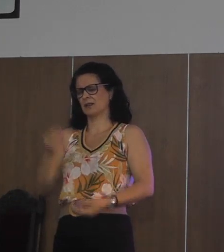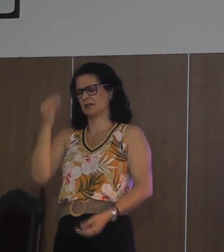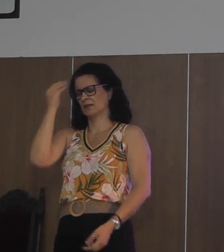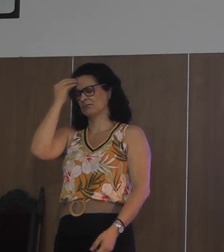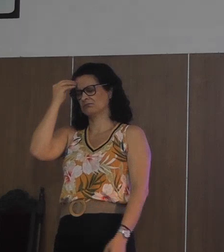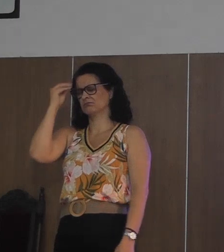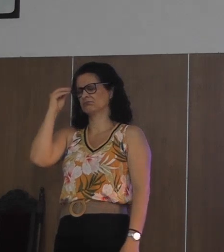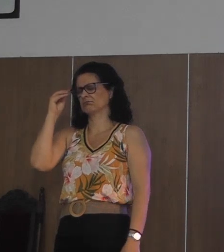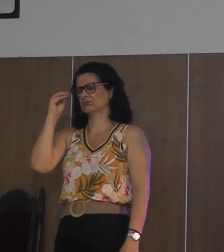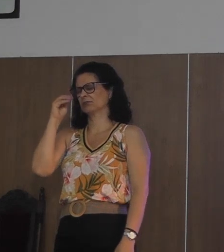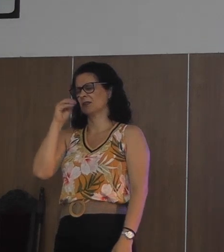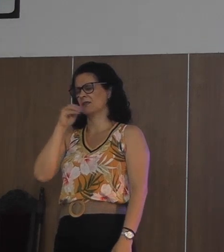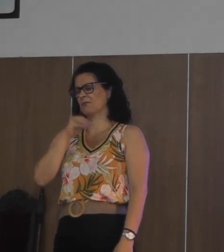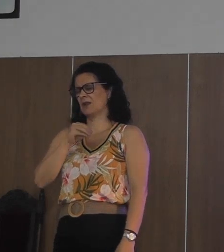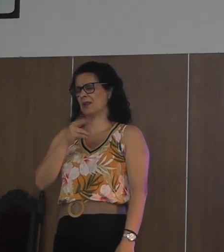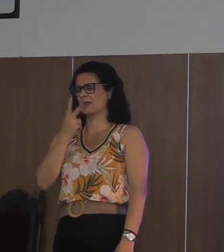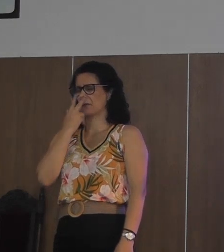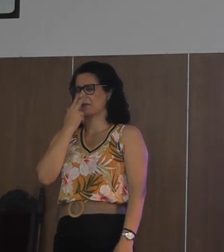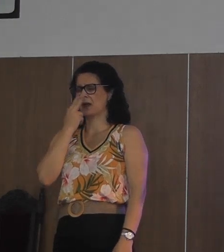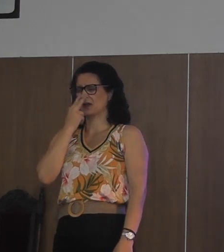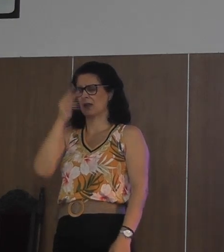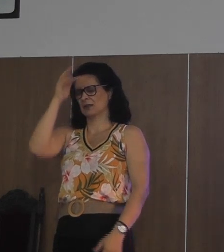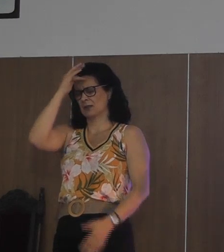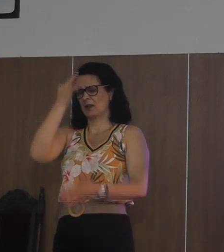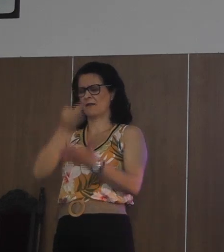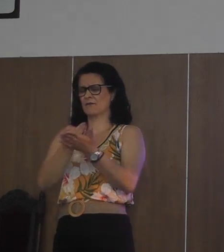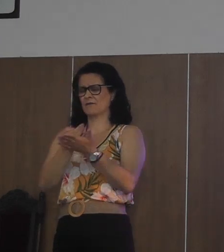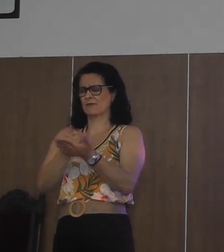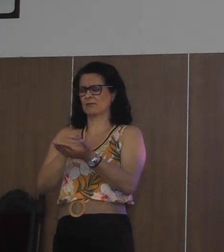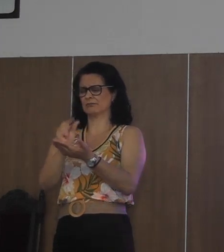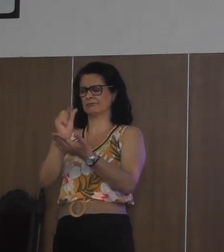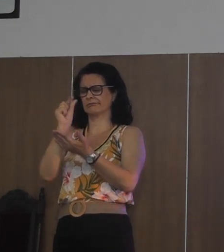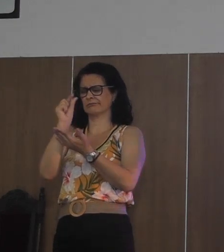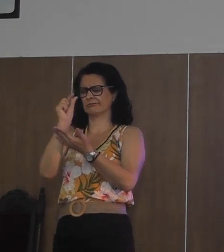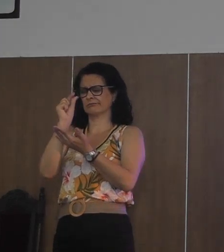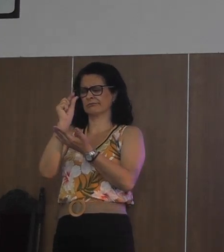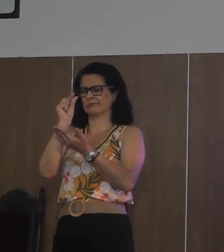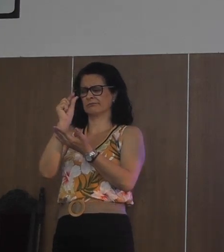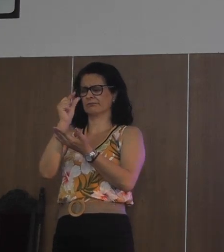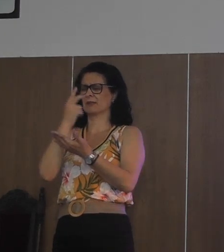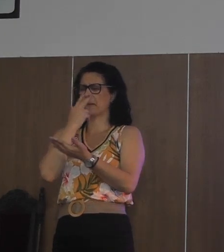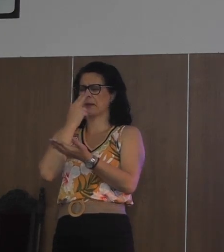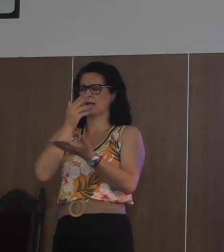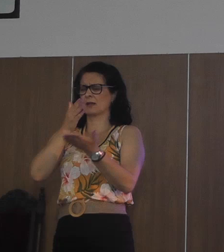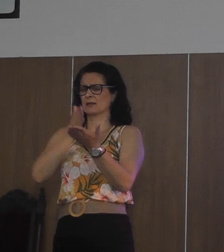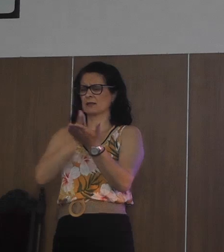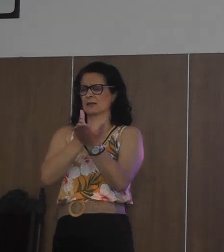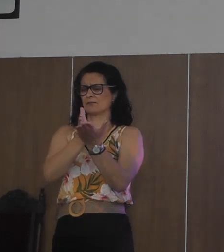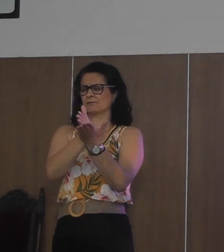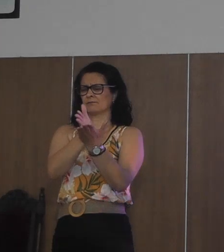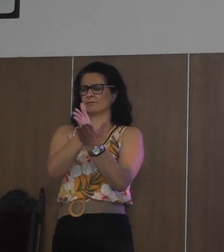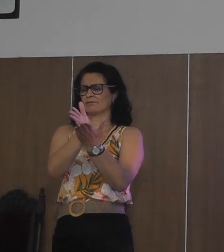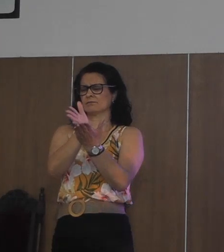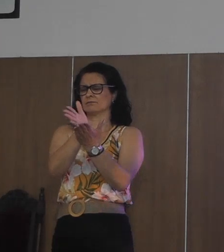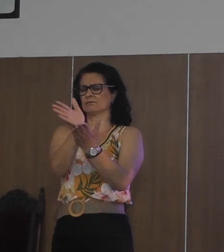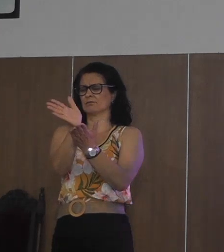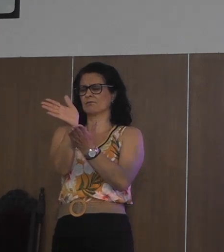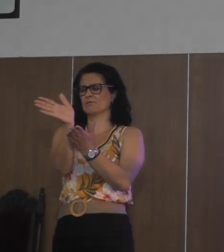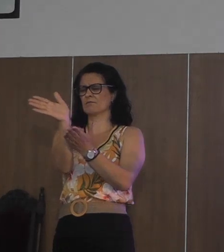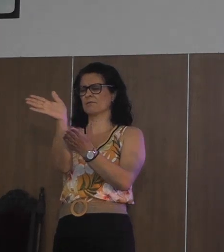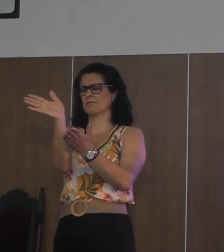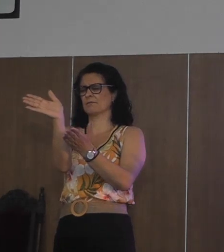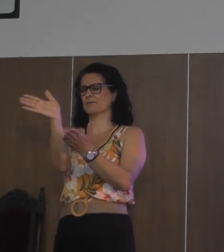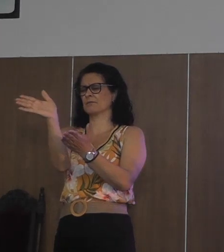A fé dele tem diminuído, ó Pai. E ele aos poucos tem se deslocado, ó Pai, da função dele que é ser membro do corpo